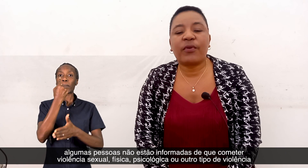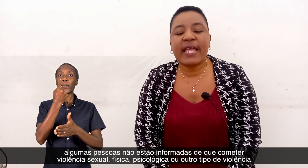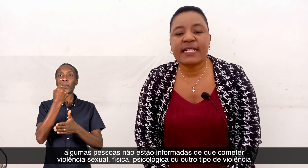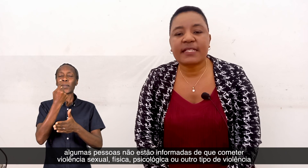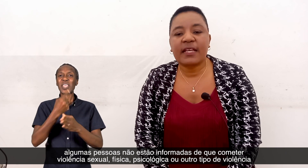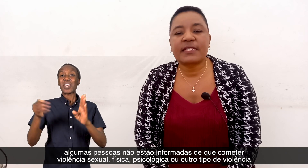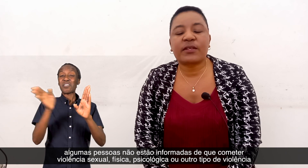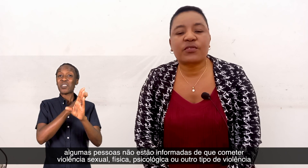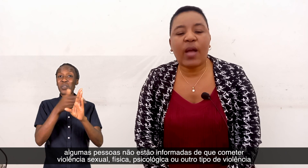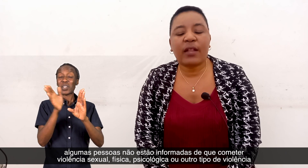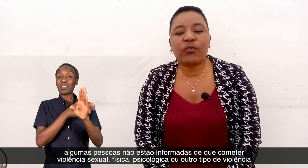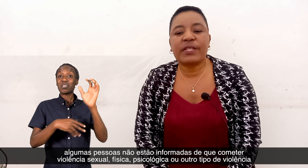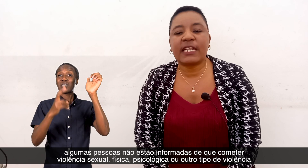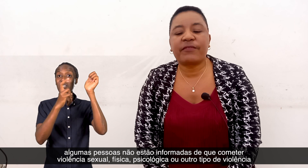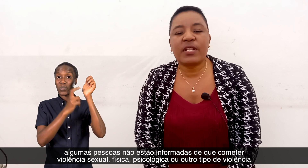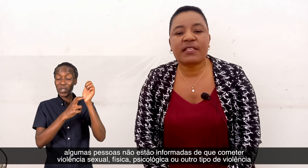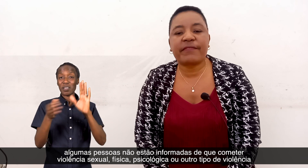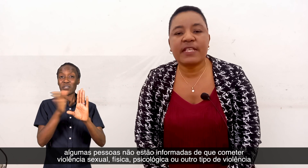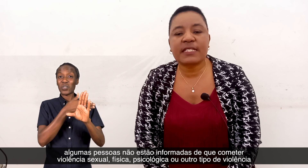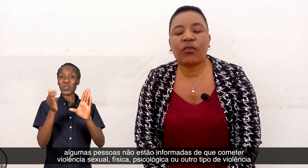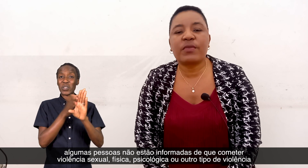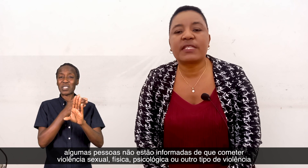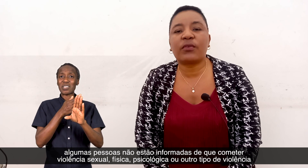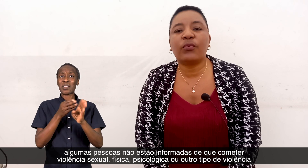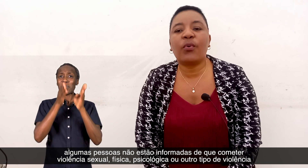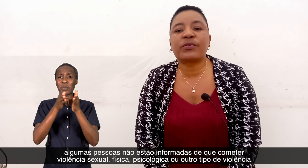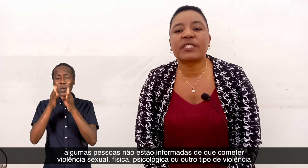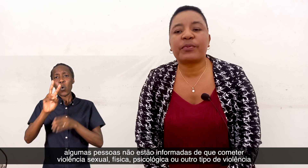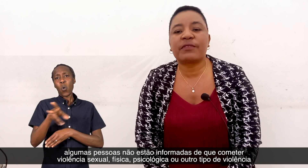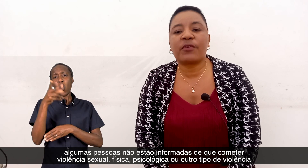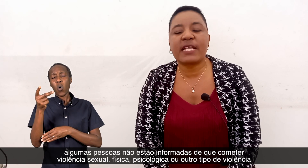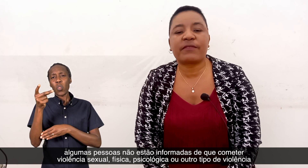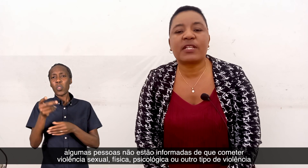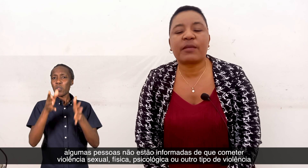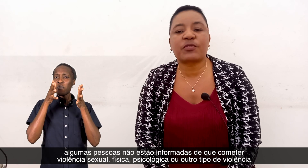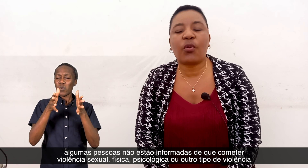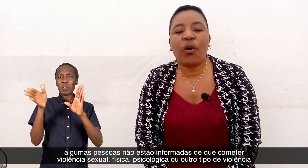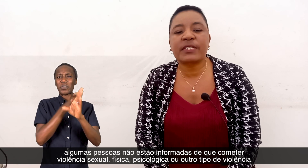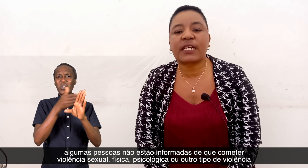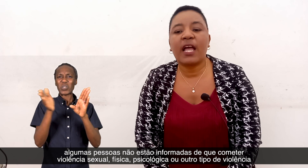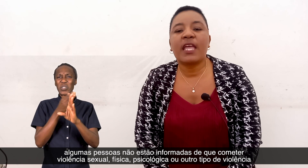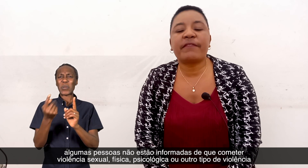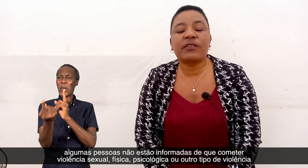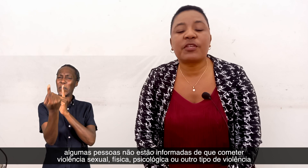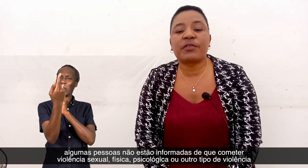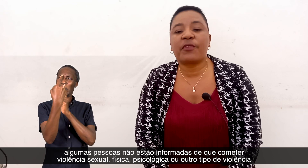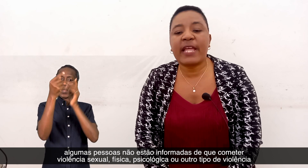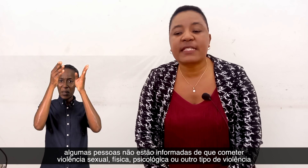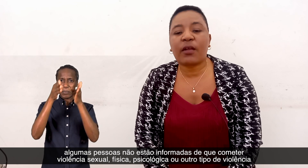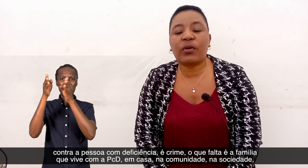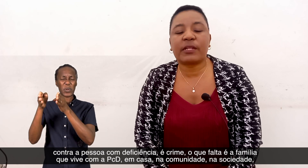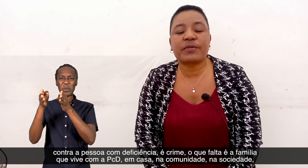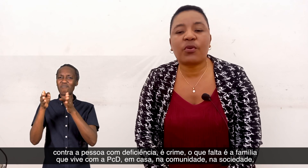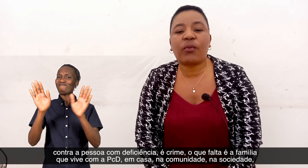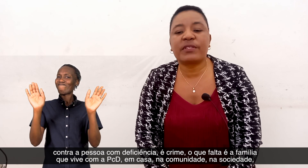a violência sexual, cometer a violência física, cometer o outro tipo de violência, violência psicológica e vários tipos de